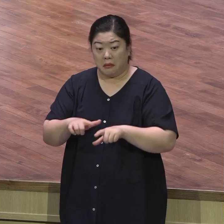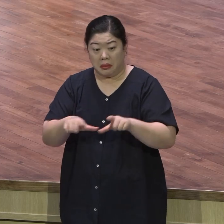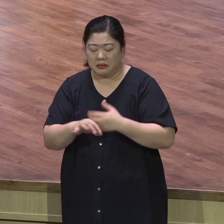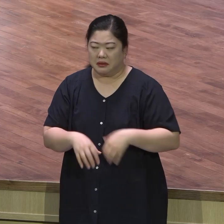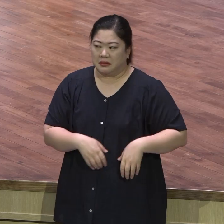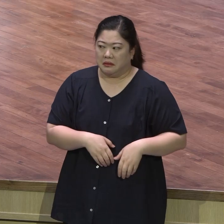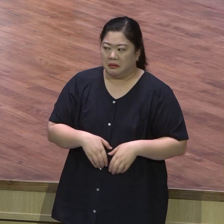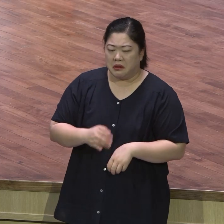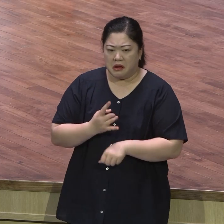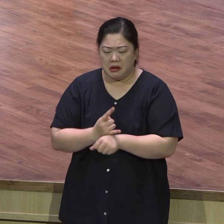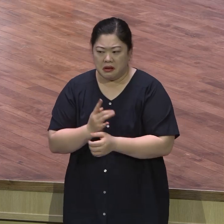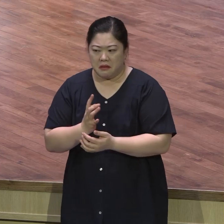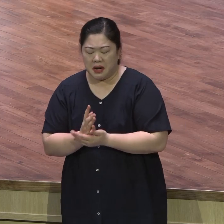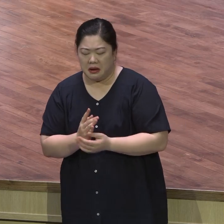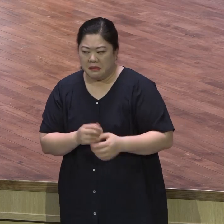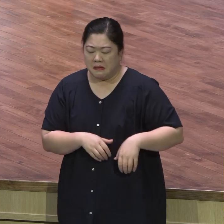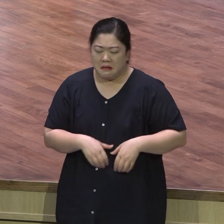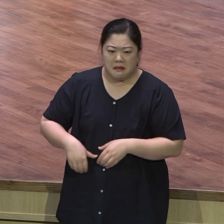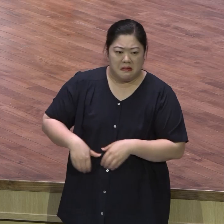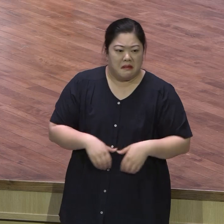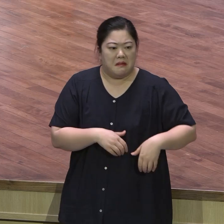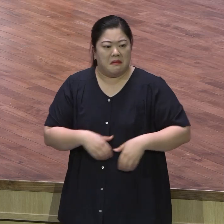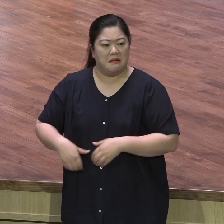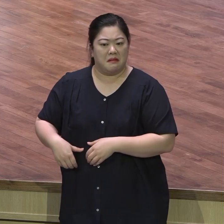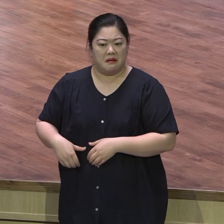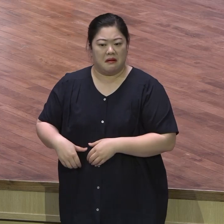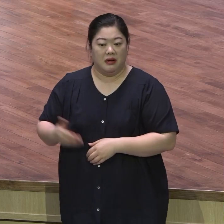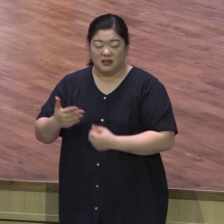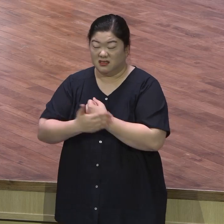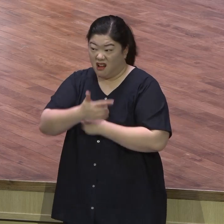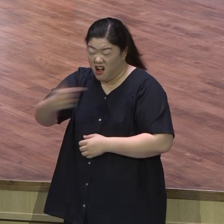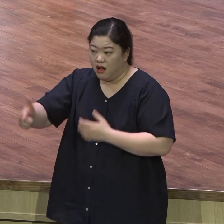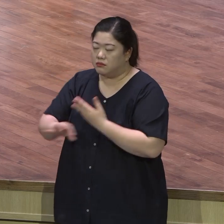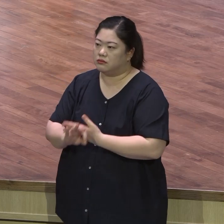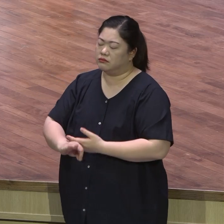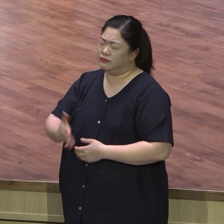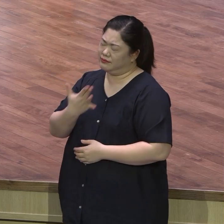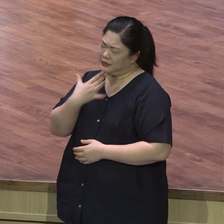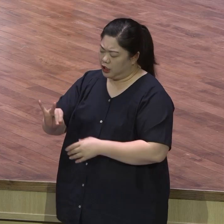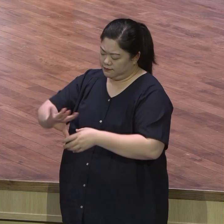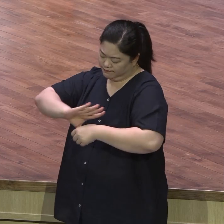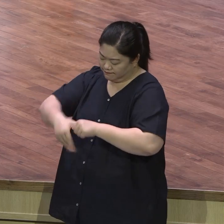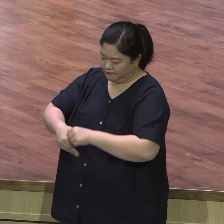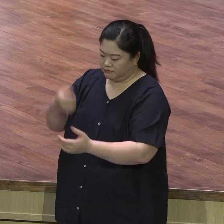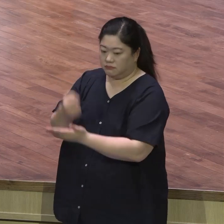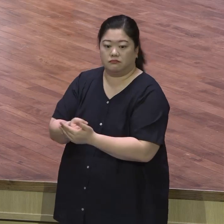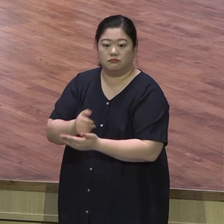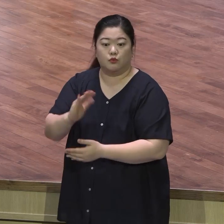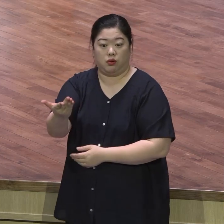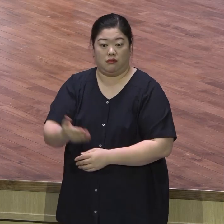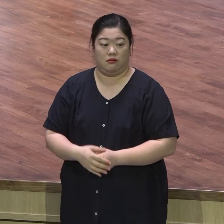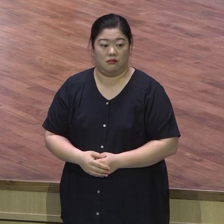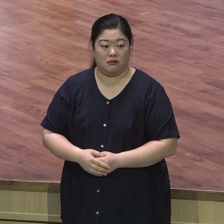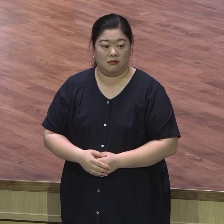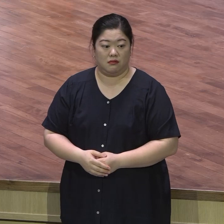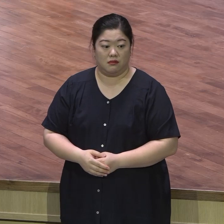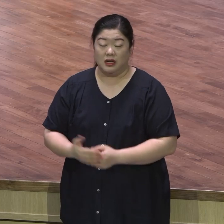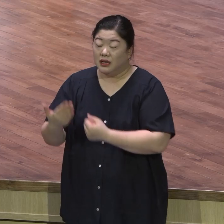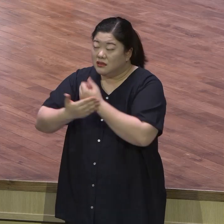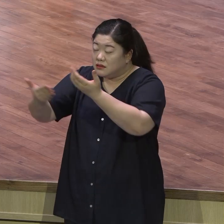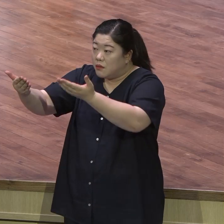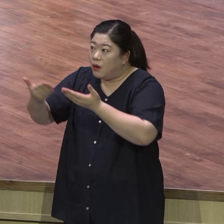하나님께로부터 받은 은혜가 이들이 헌금을 할 수 있도록 이끌어준 거예요. 이게 정상입니다. 은혜 받은